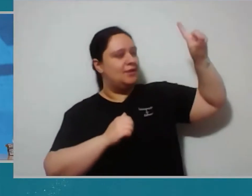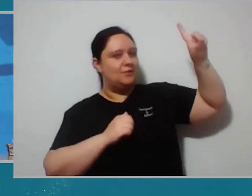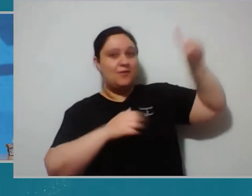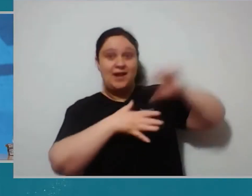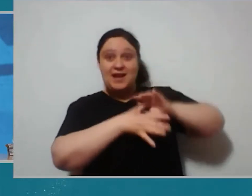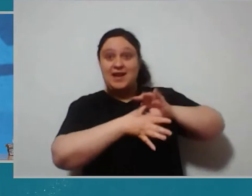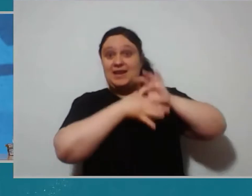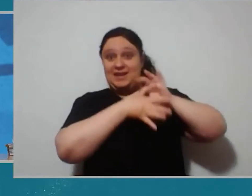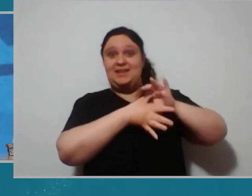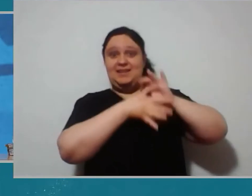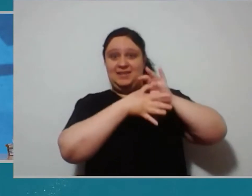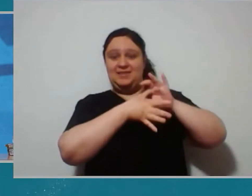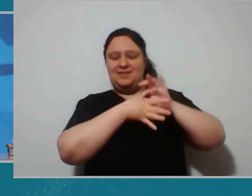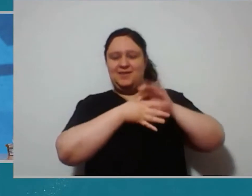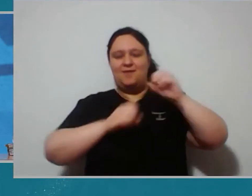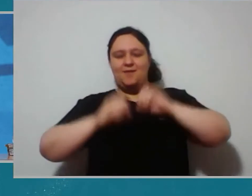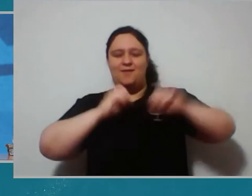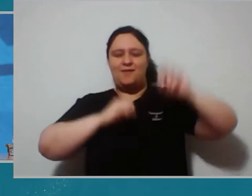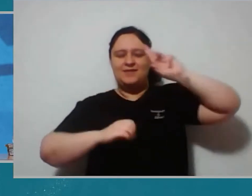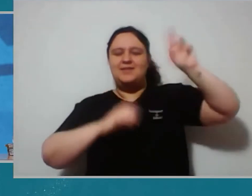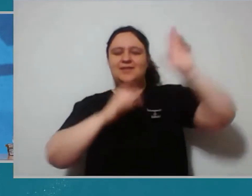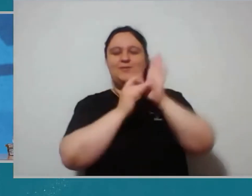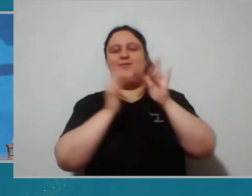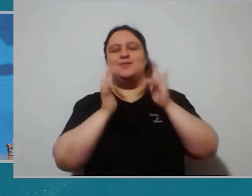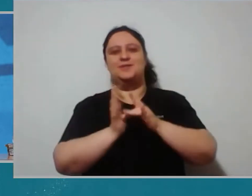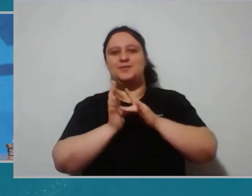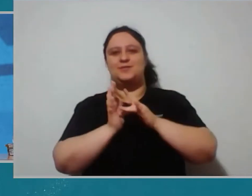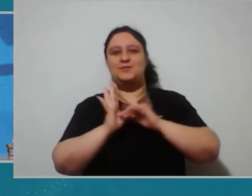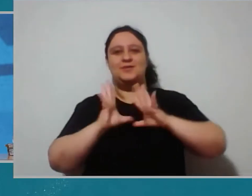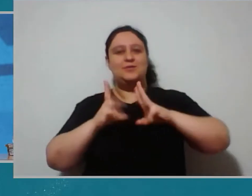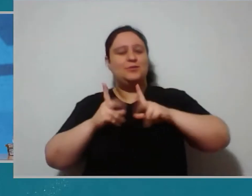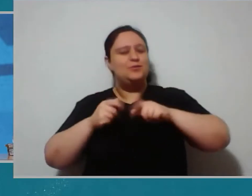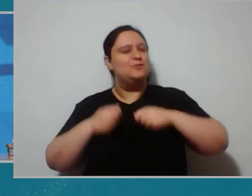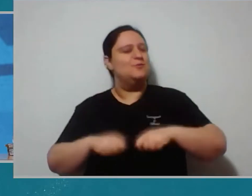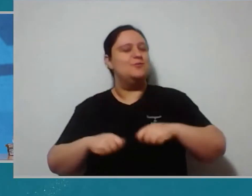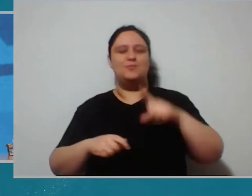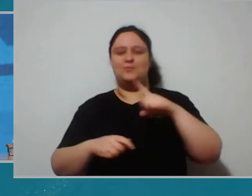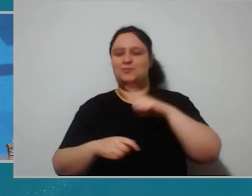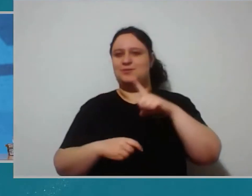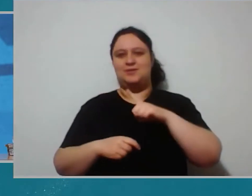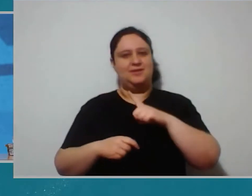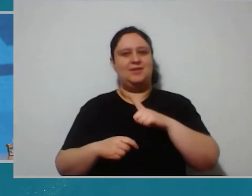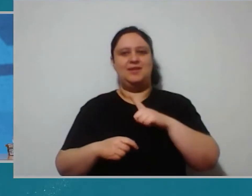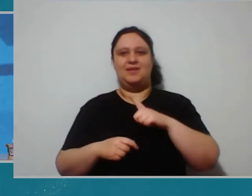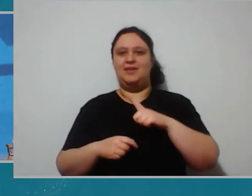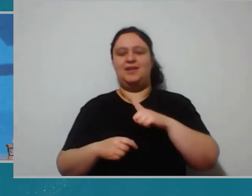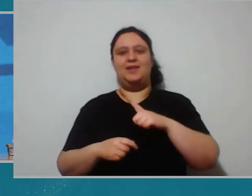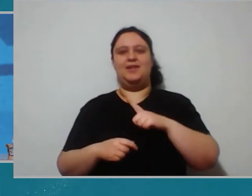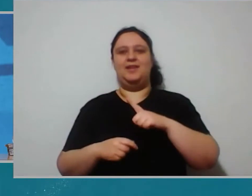Ó Senhor Jesus, nós temos todas as ferramentas que existem e que